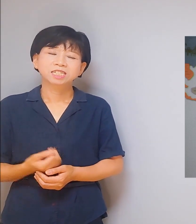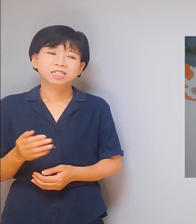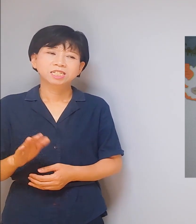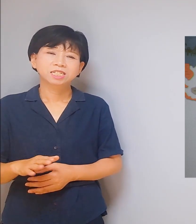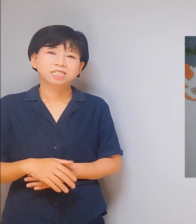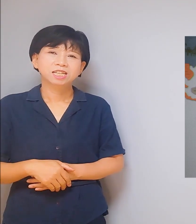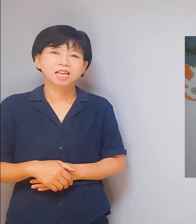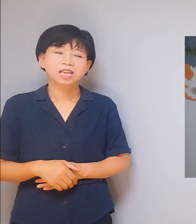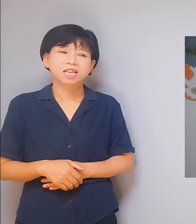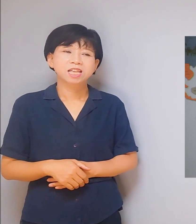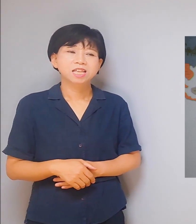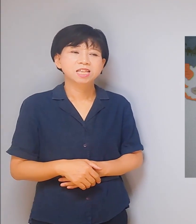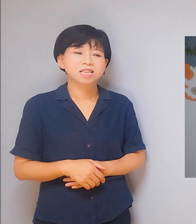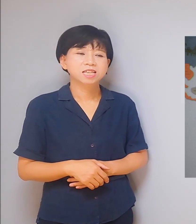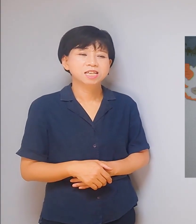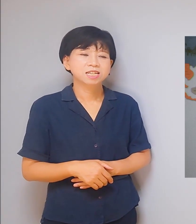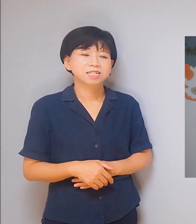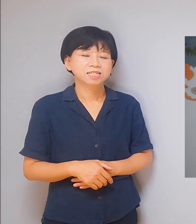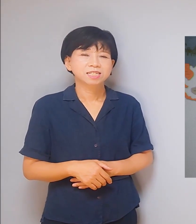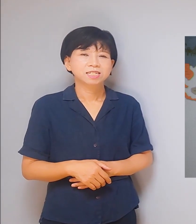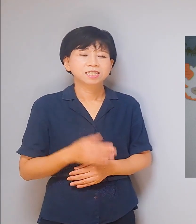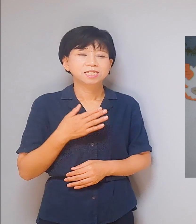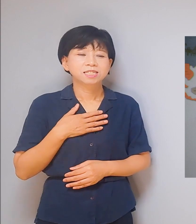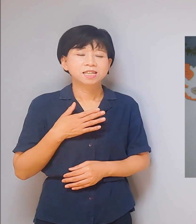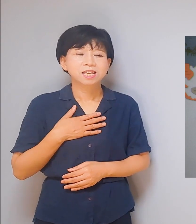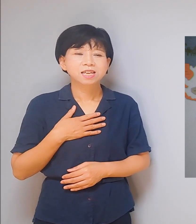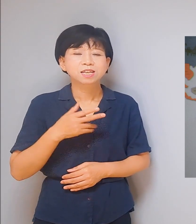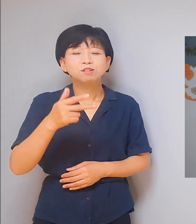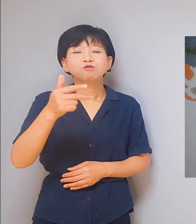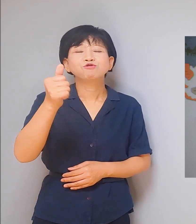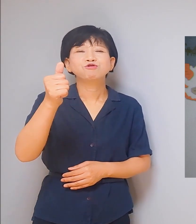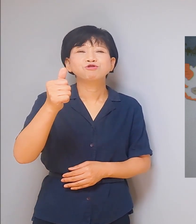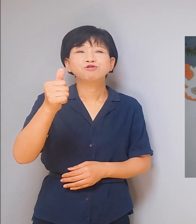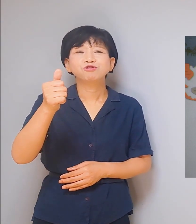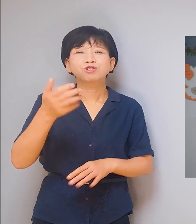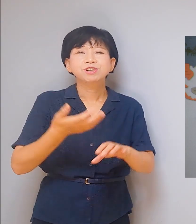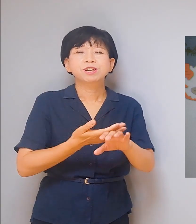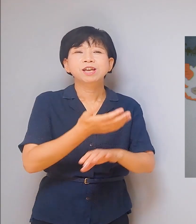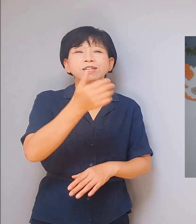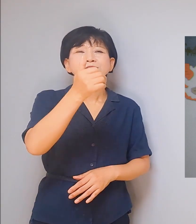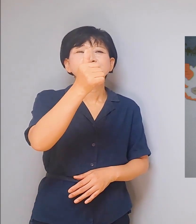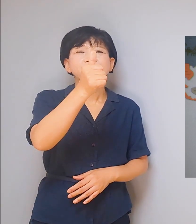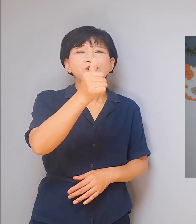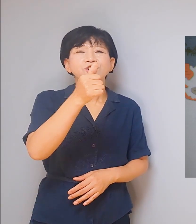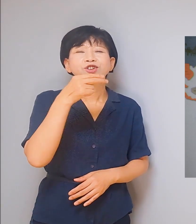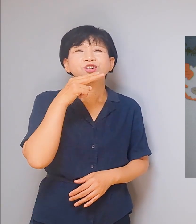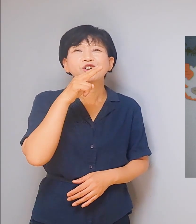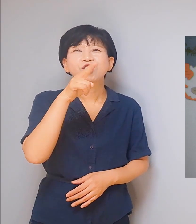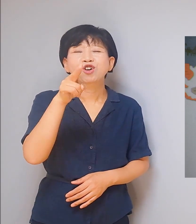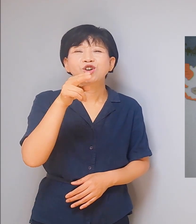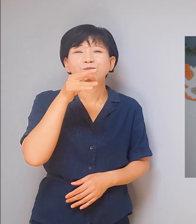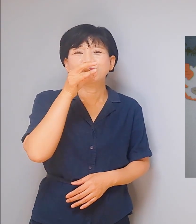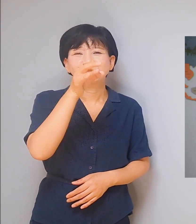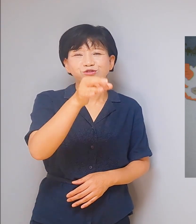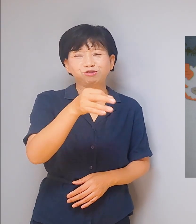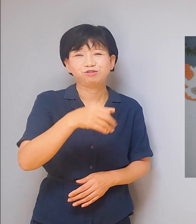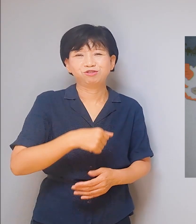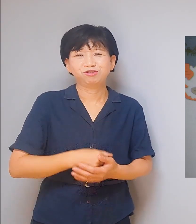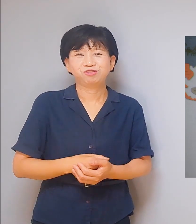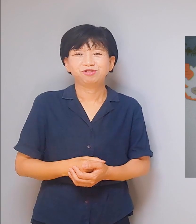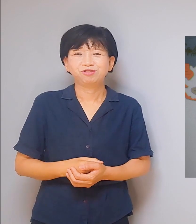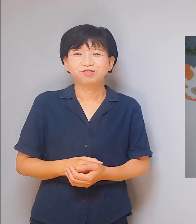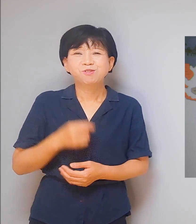그런데 이 말씀의 흐름들을 보면 내 주 에서요 뭐 이런 말씀이 여러 군데 나와요. 야곱이